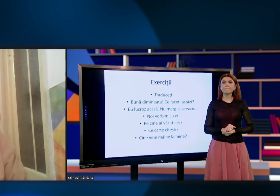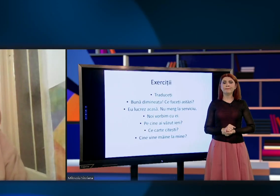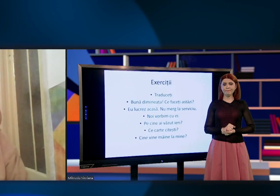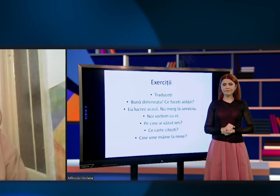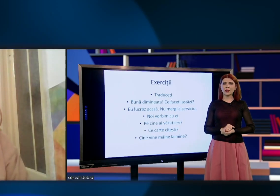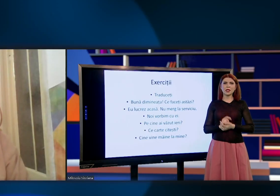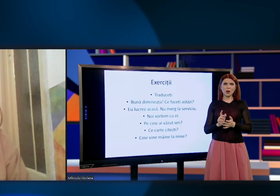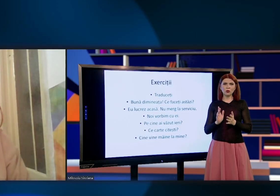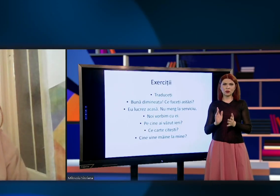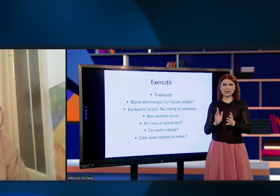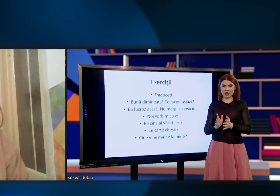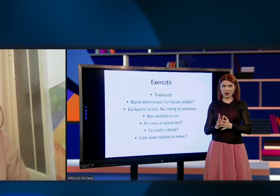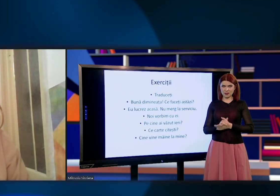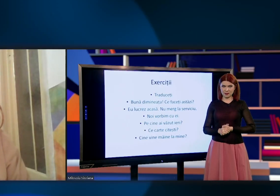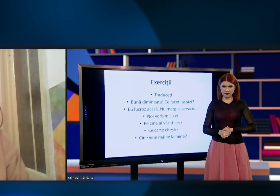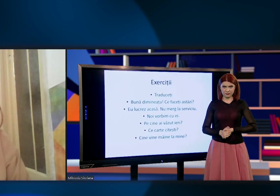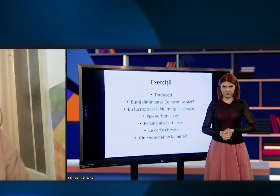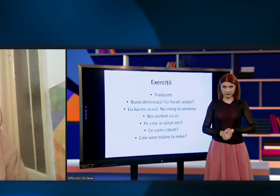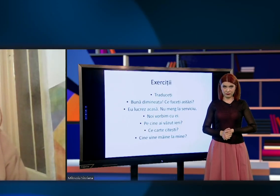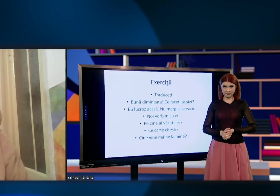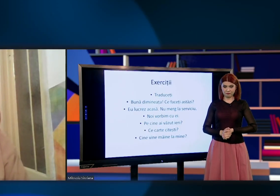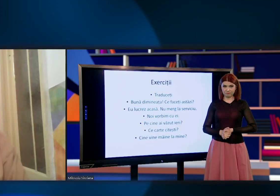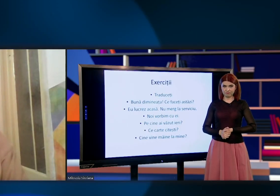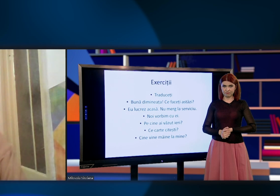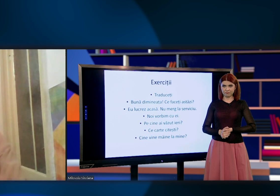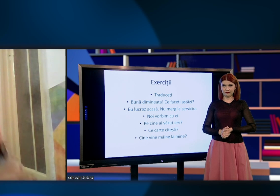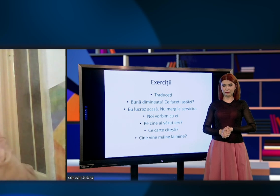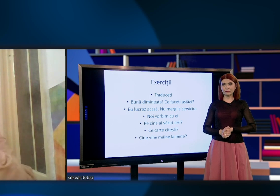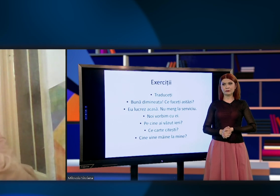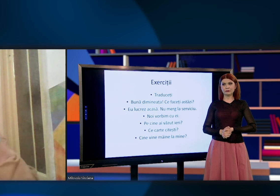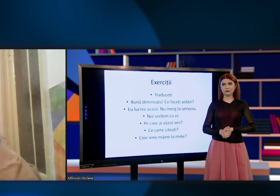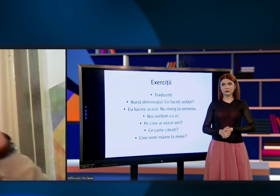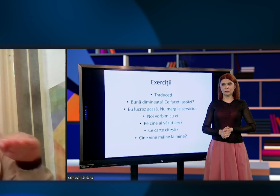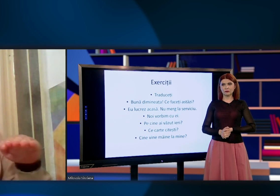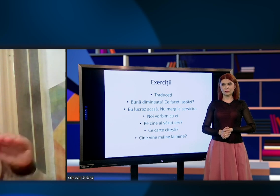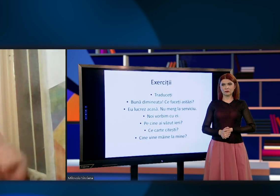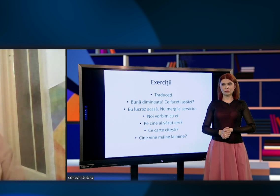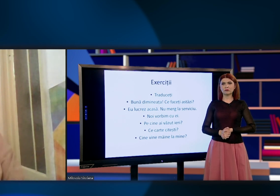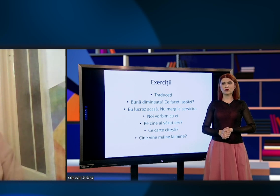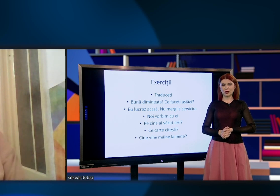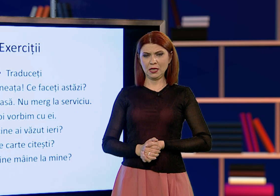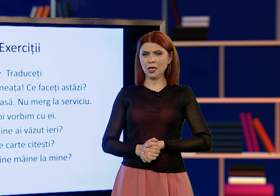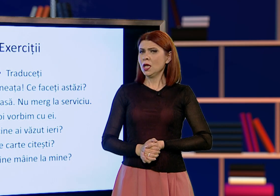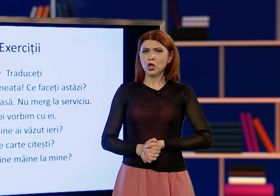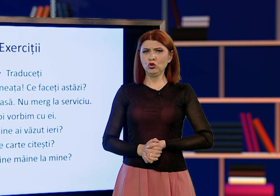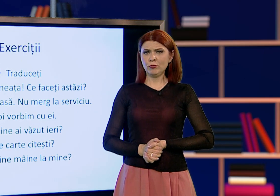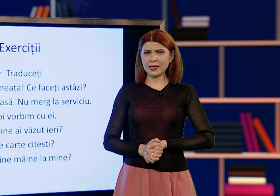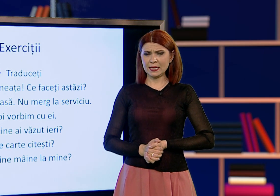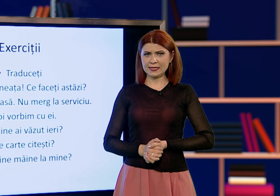eu lucrez acasă Eu lucrez acasă foarte bine nu merg la